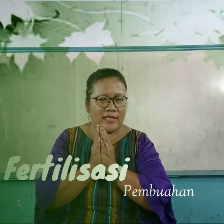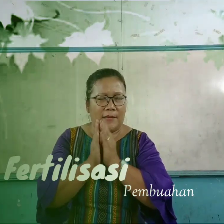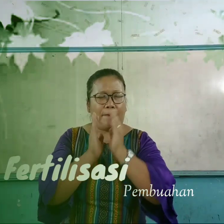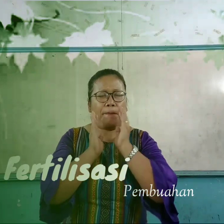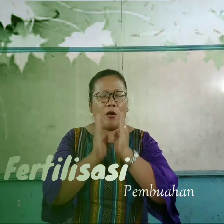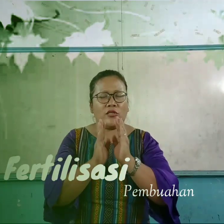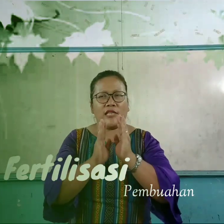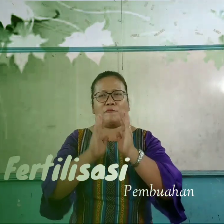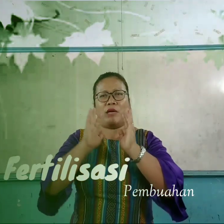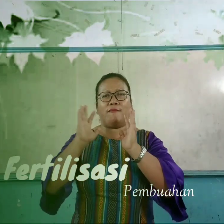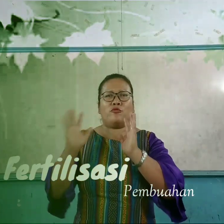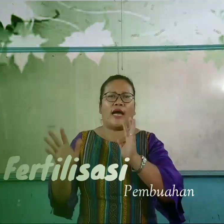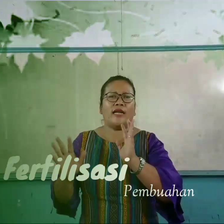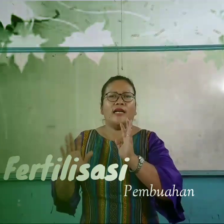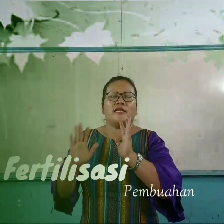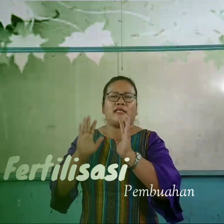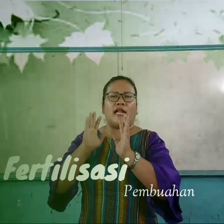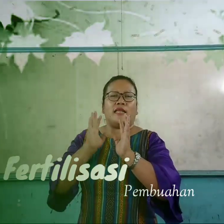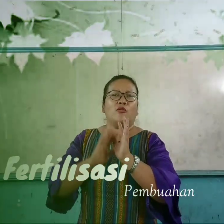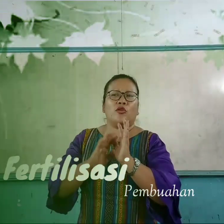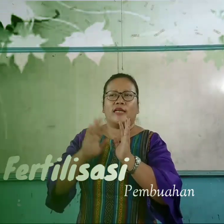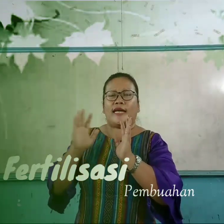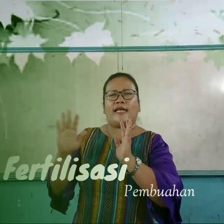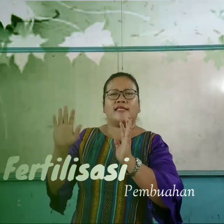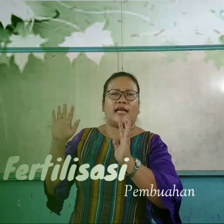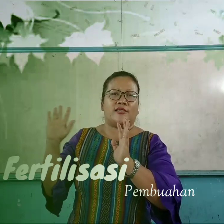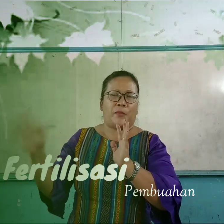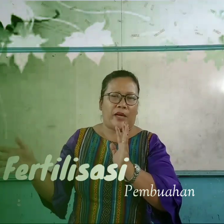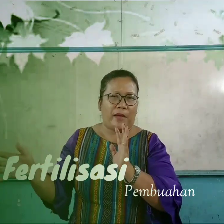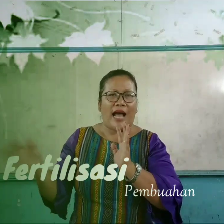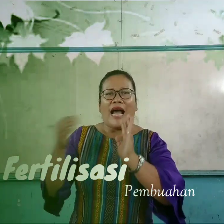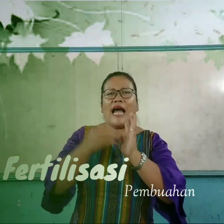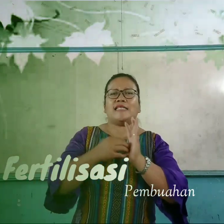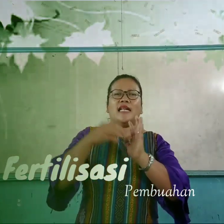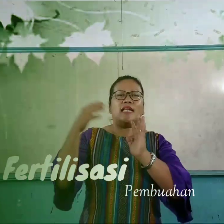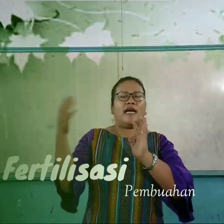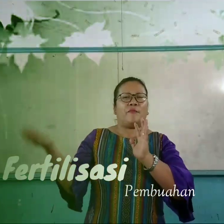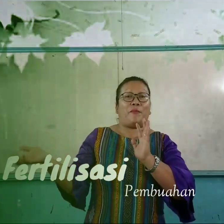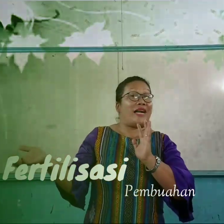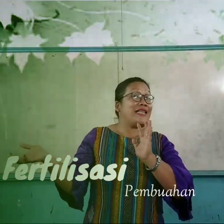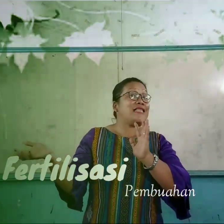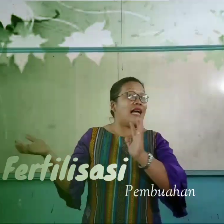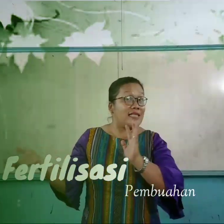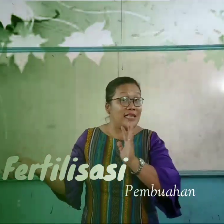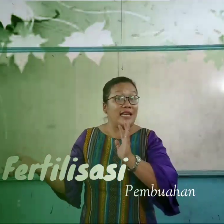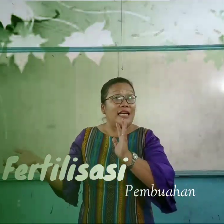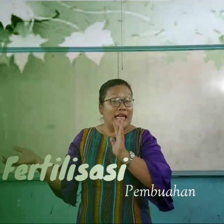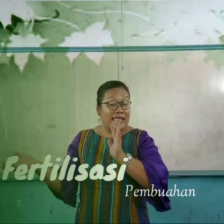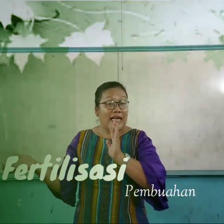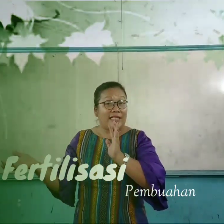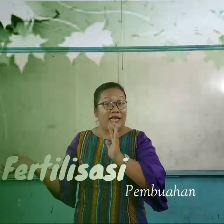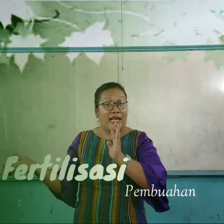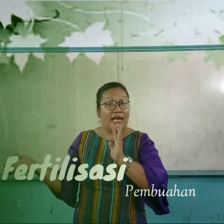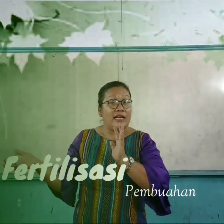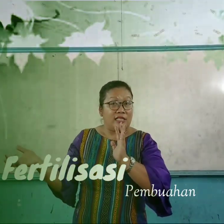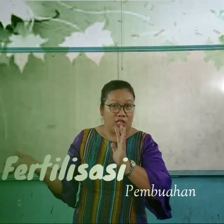fertilisasi, proses peleburan sel telur dengan sel sperma. Hasil dari fertilisasi kita kenal dengan